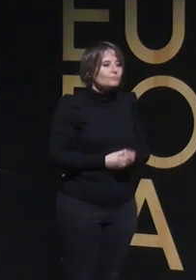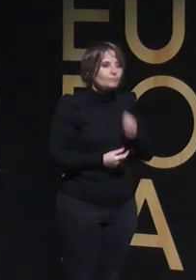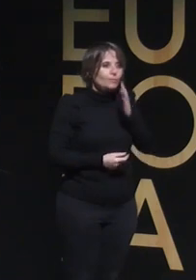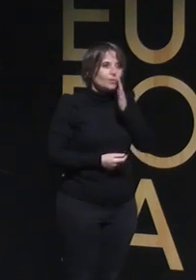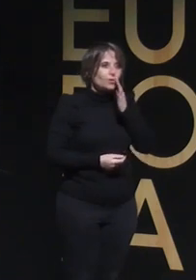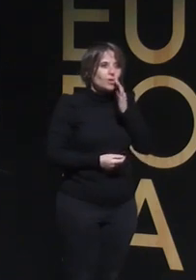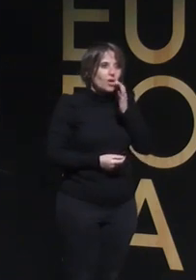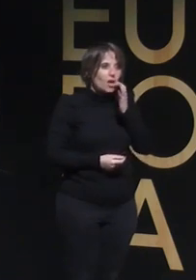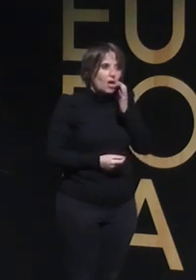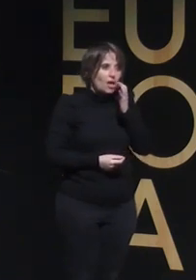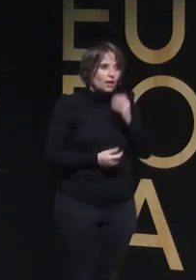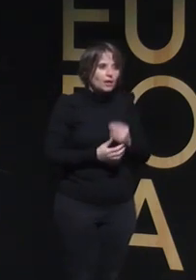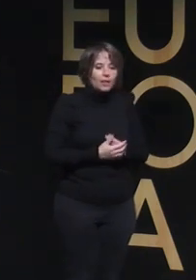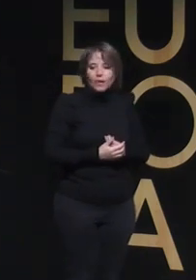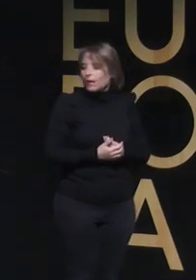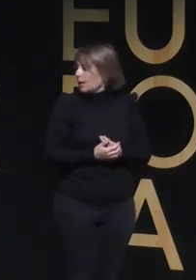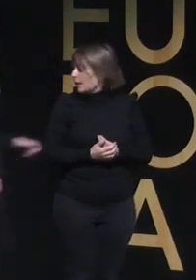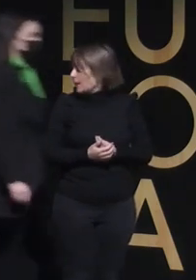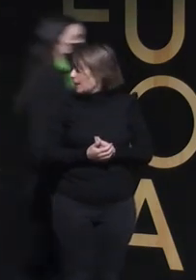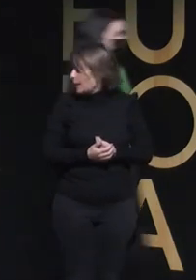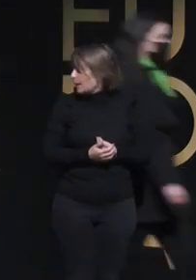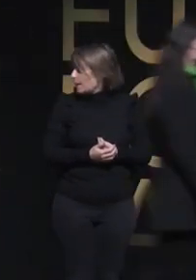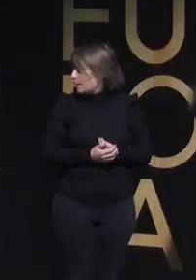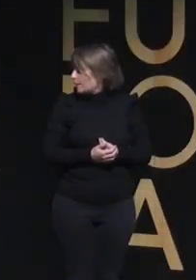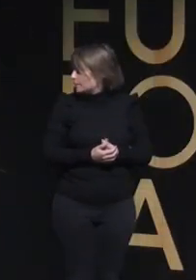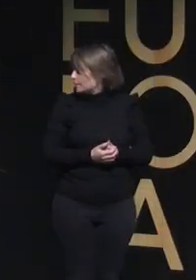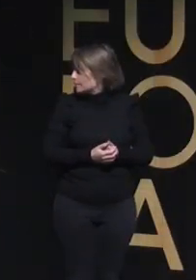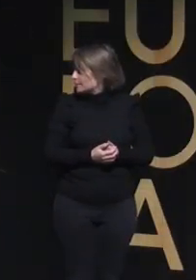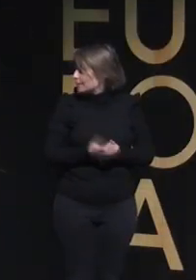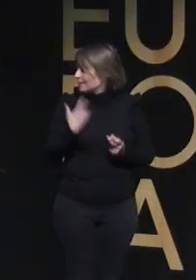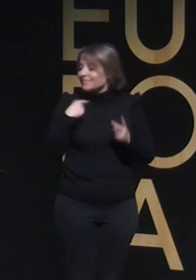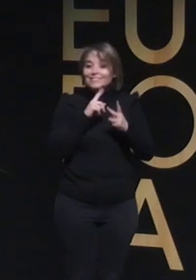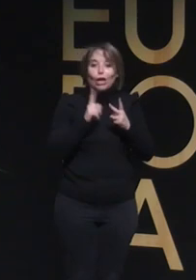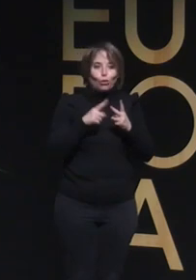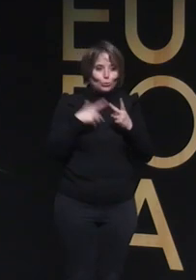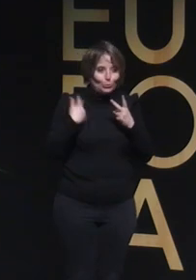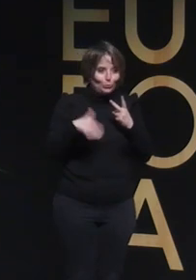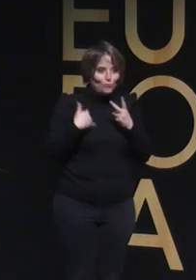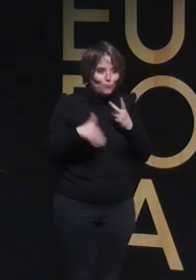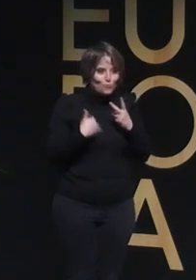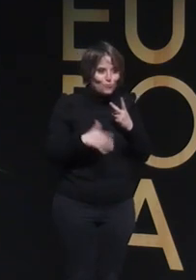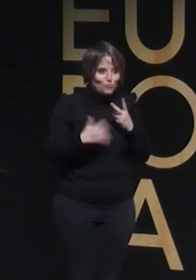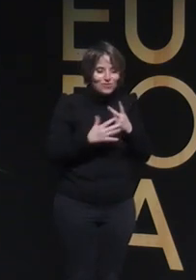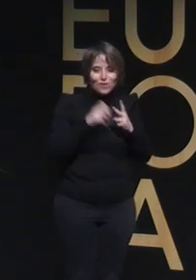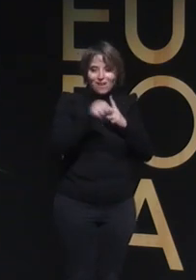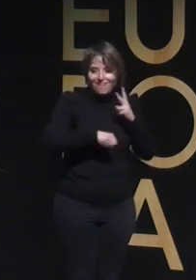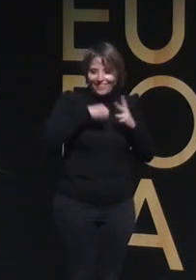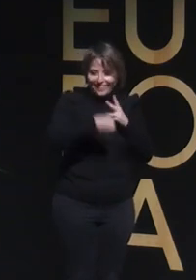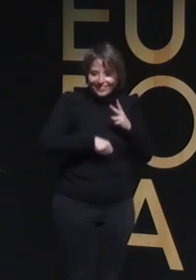Vale. Si hay alguna pregunta con micro, ahora vamos a ir. Hostia, llevamos dos, ¿eh? Qué chapas. Uy.